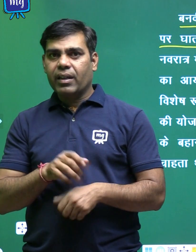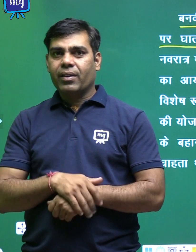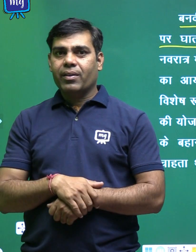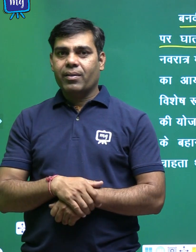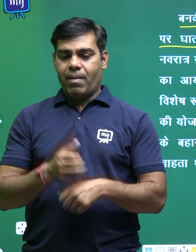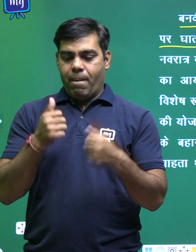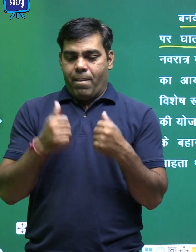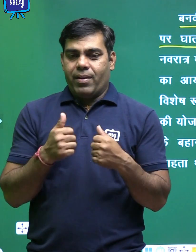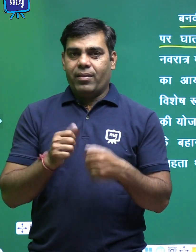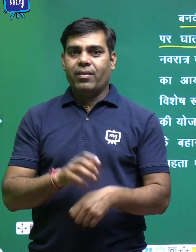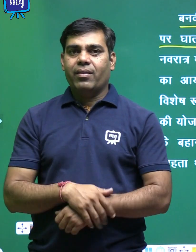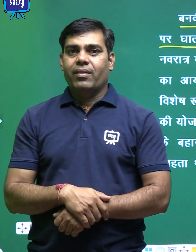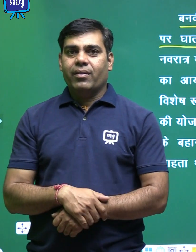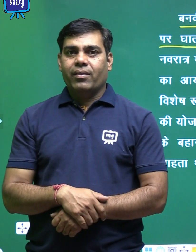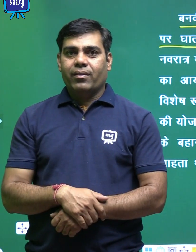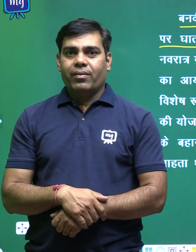बैठा था।